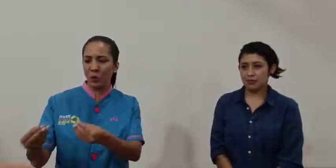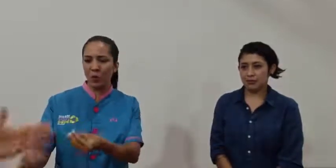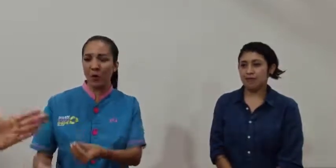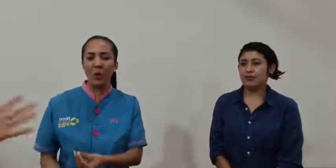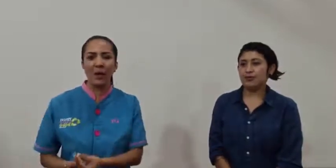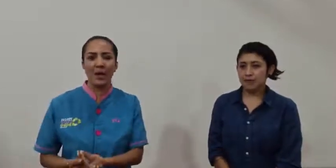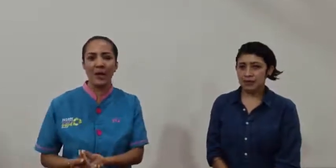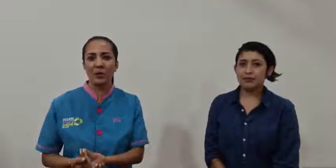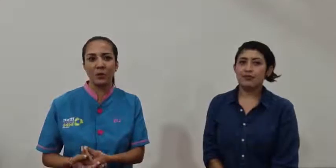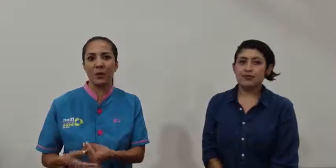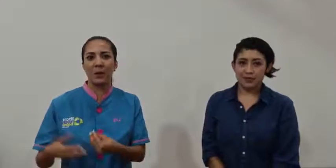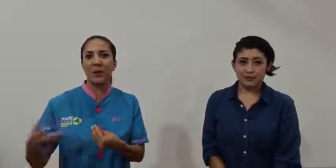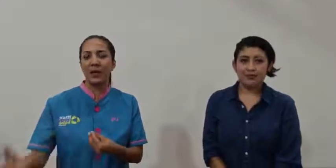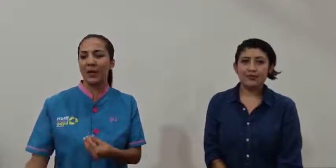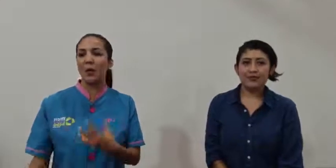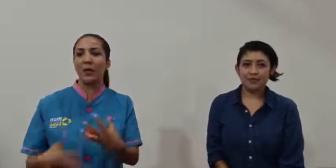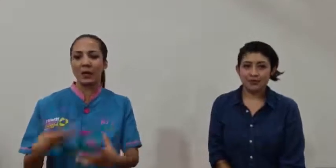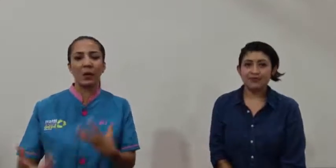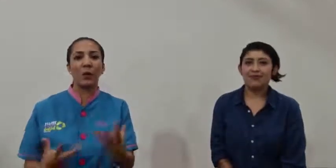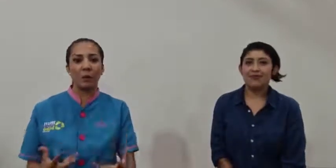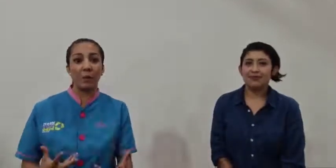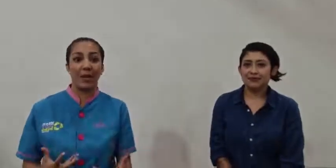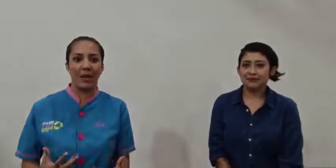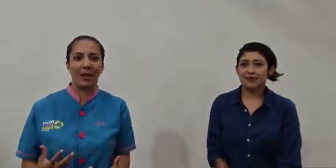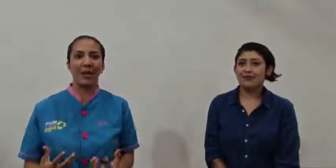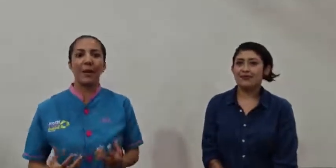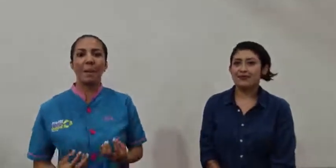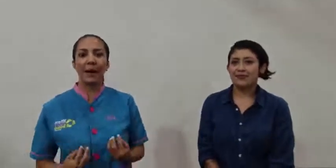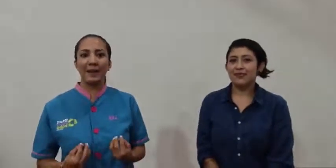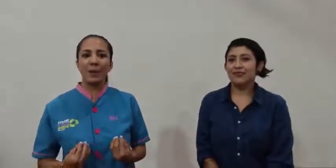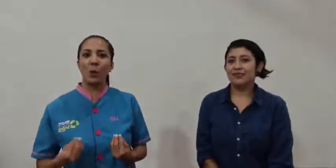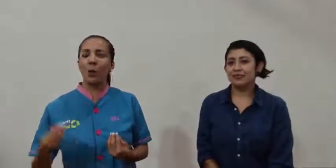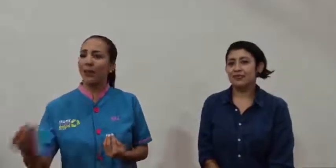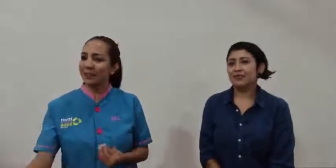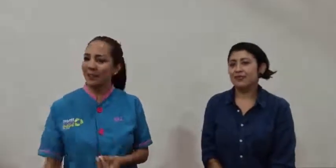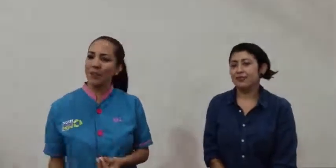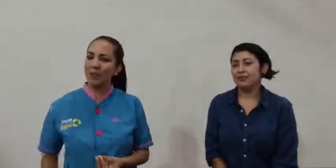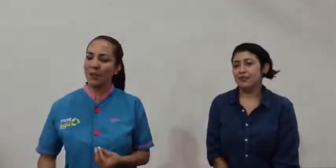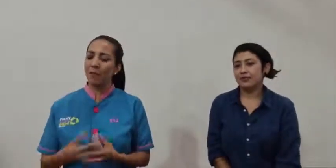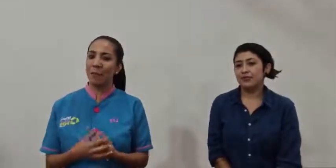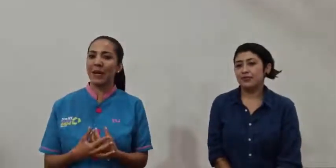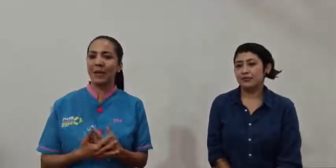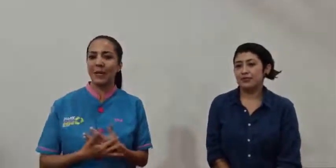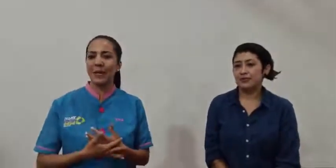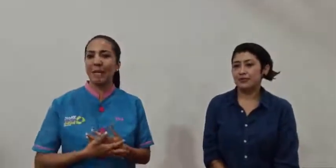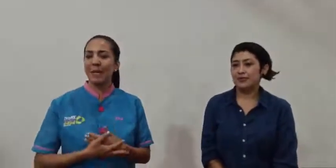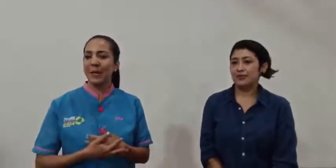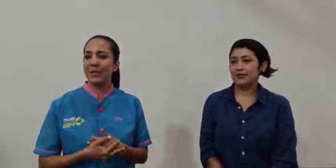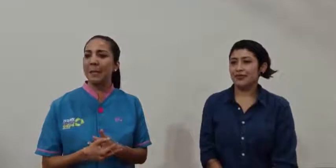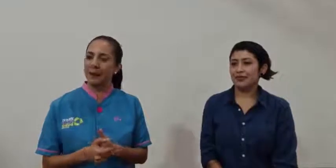en un trabajo que ella hizo, o sea, realmente ella no tenía como un familiar para hacerlo, pero ¿qué tan difícil fue para ti